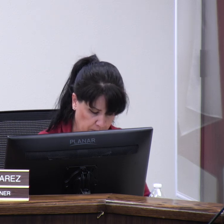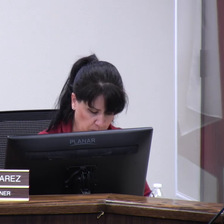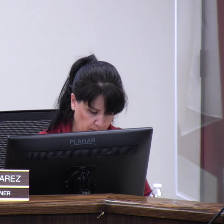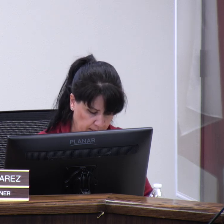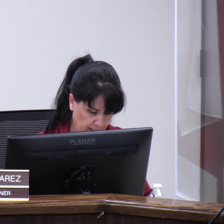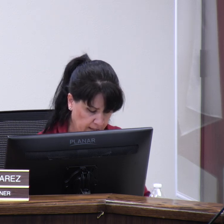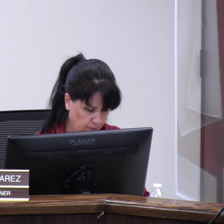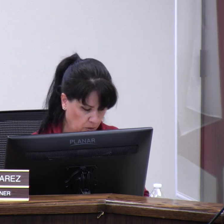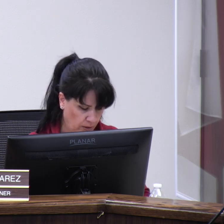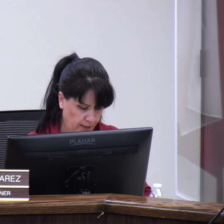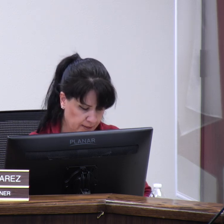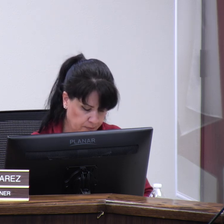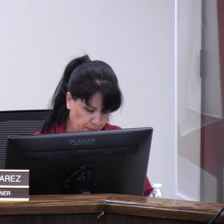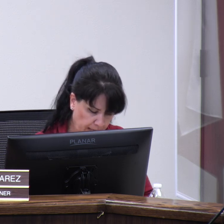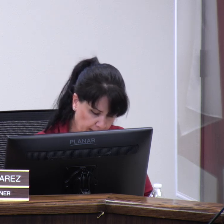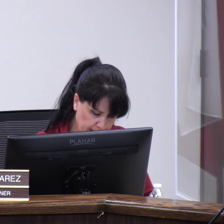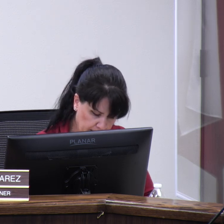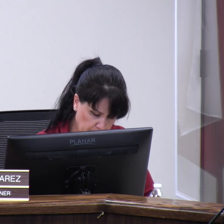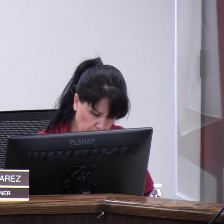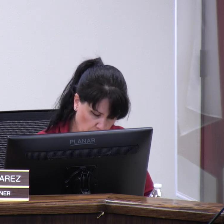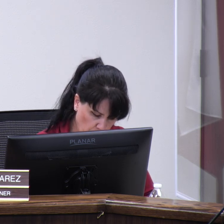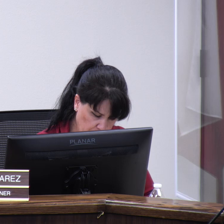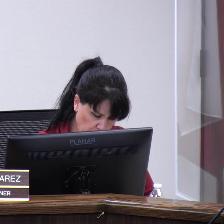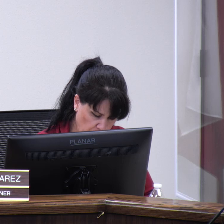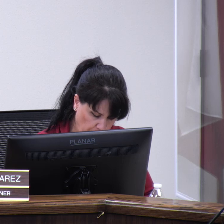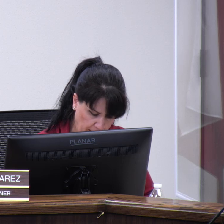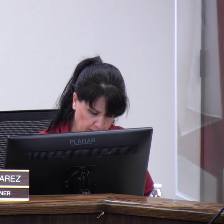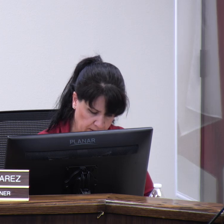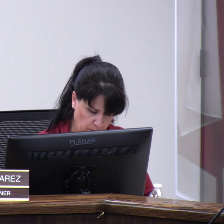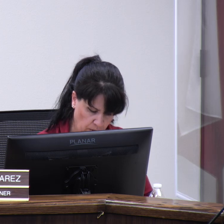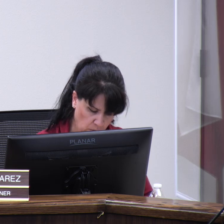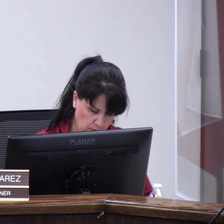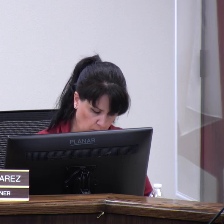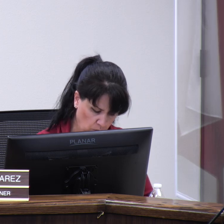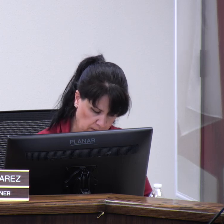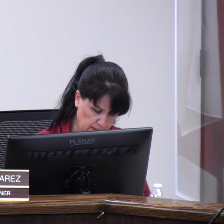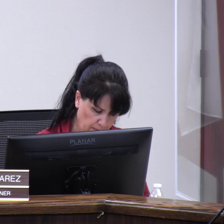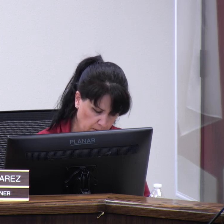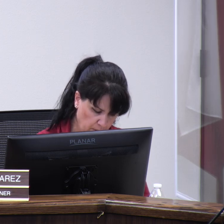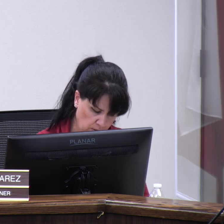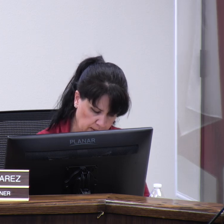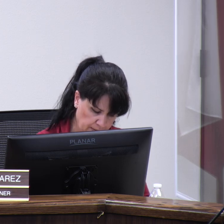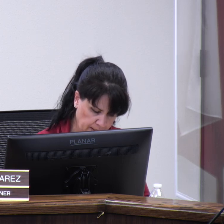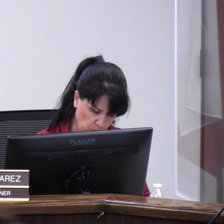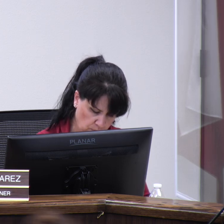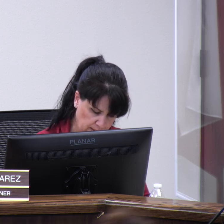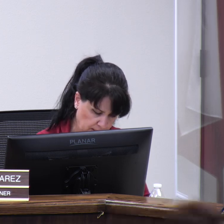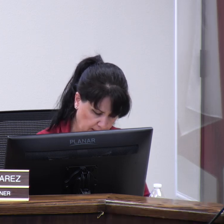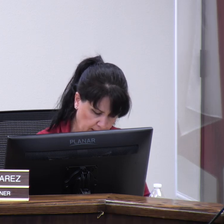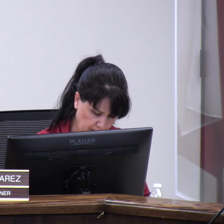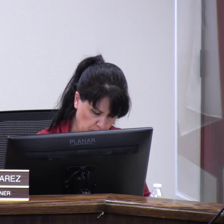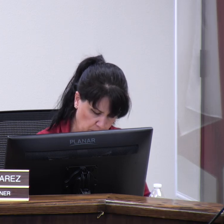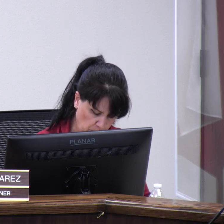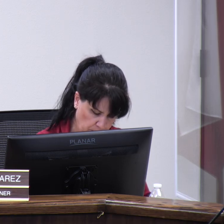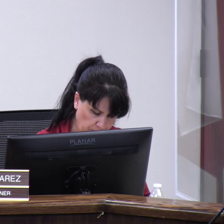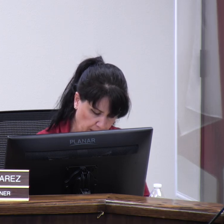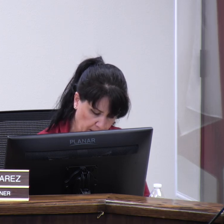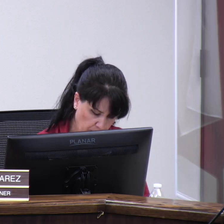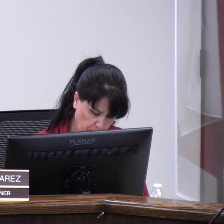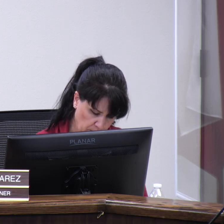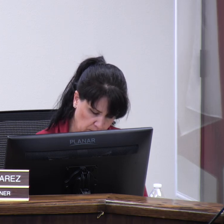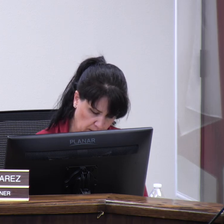Nueces de personas que ya están vacunadas. ¿Qué tan severo puede ser la enfermedad de este virus? Aún no se sabe, pero sí se sabe que su facilidad de